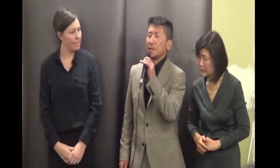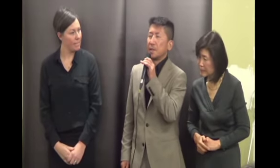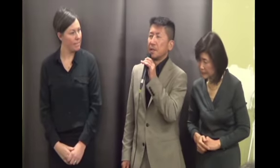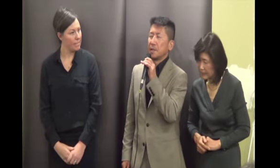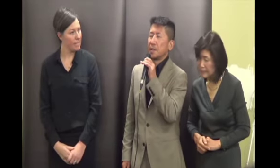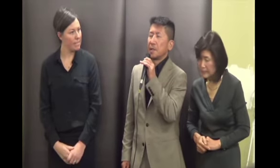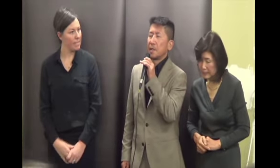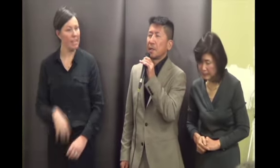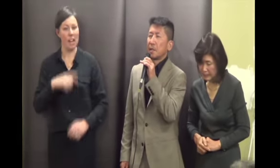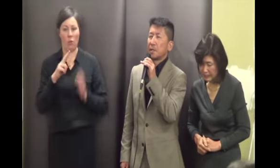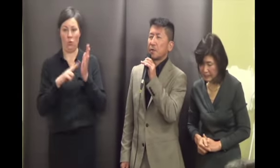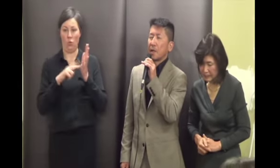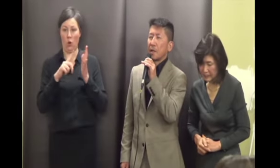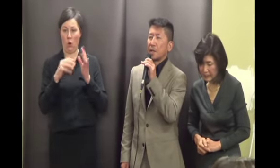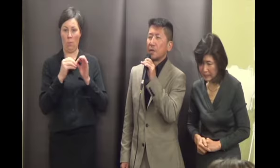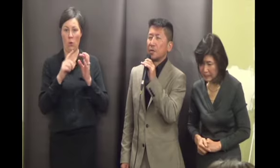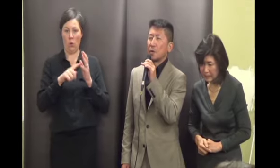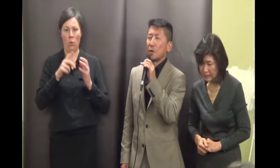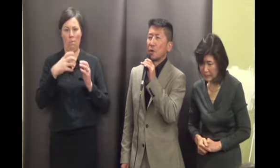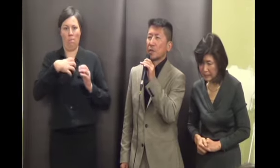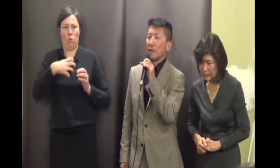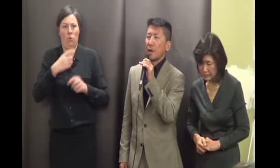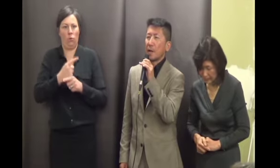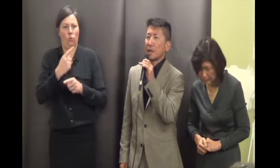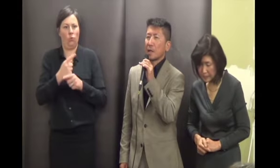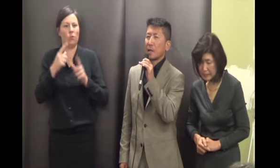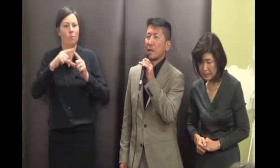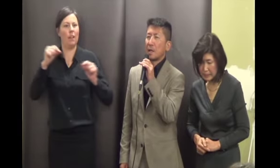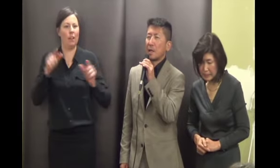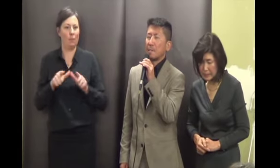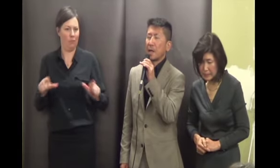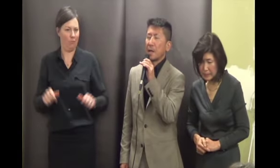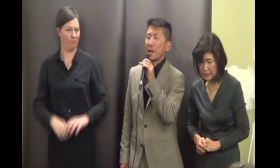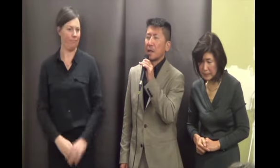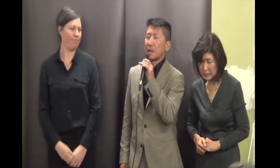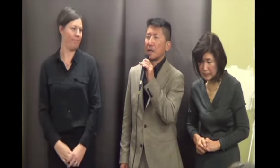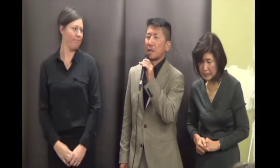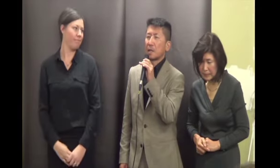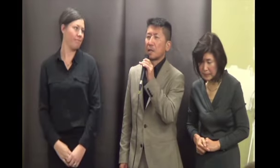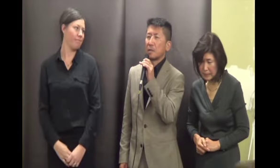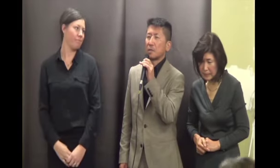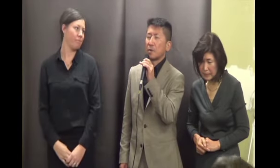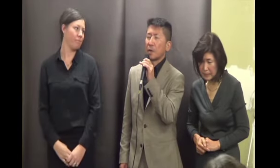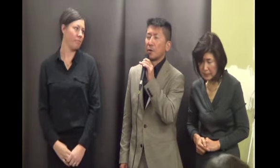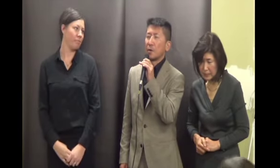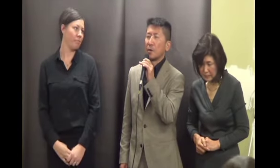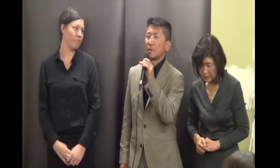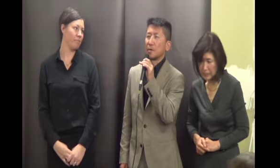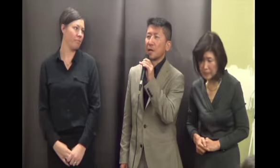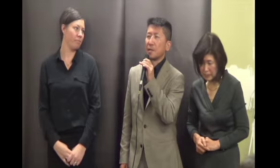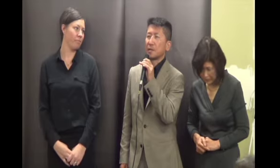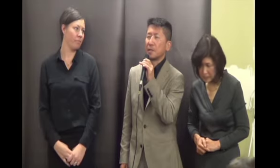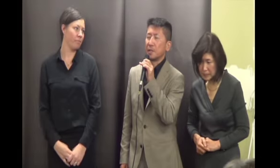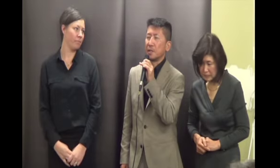しかし、それができる盲ろう者はまだそれほど